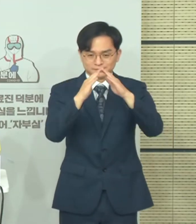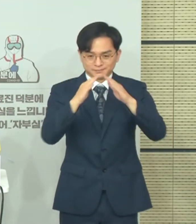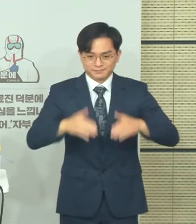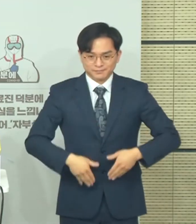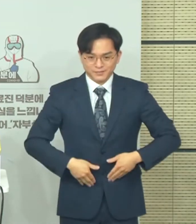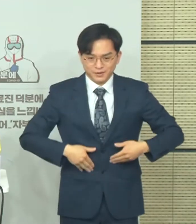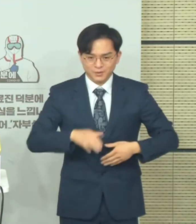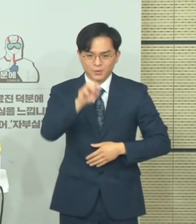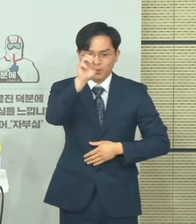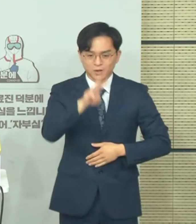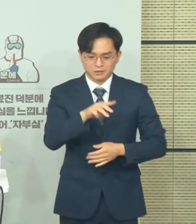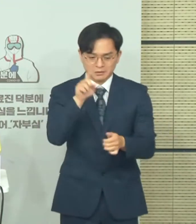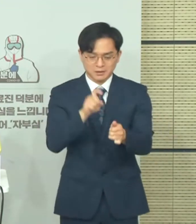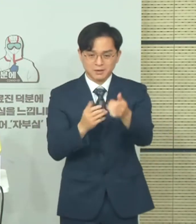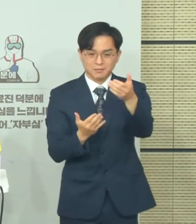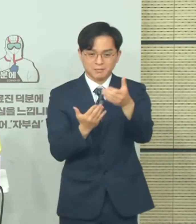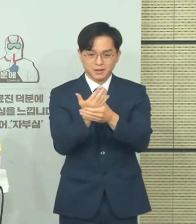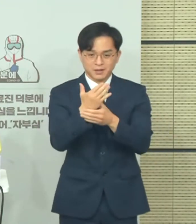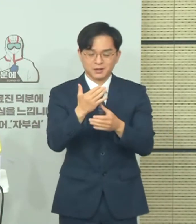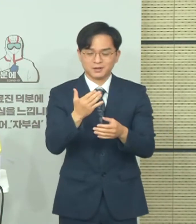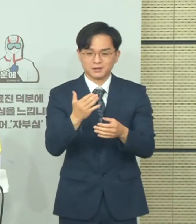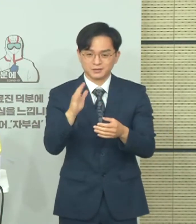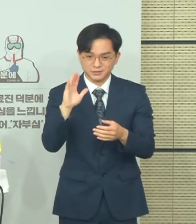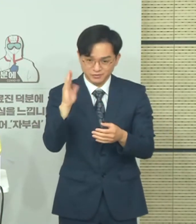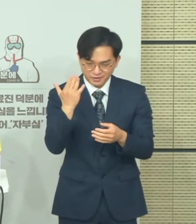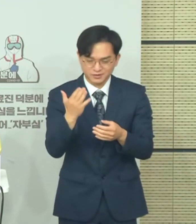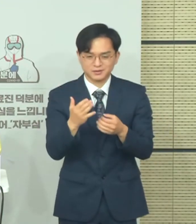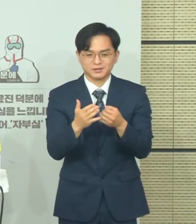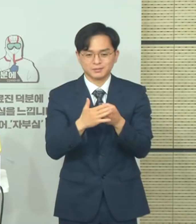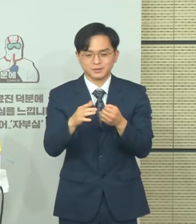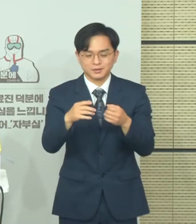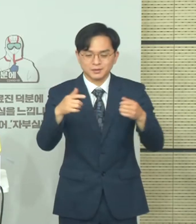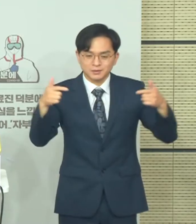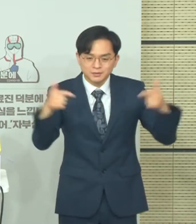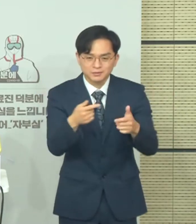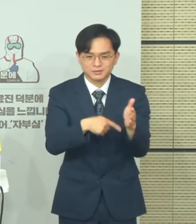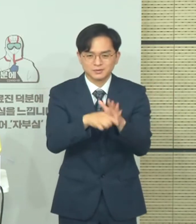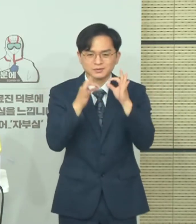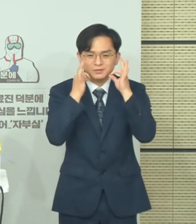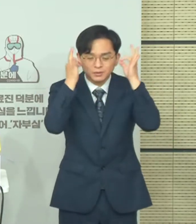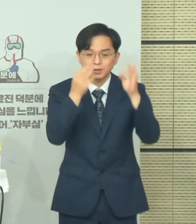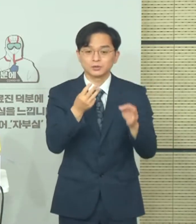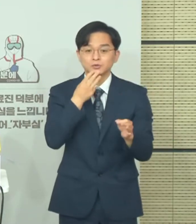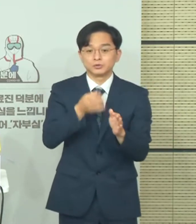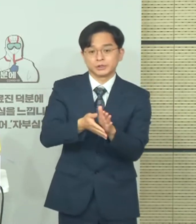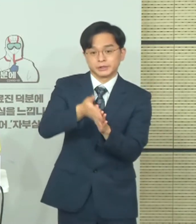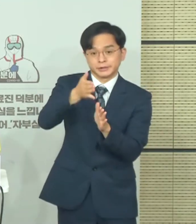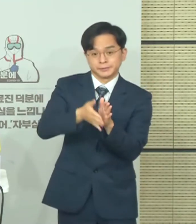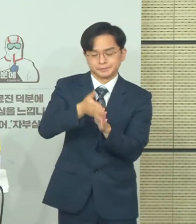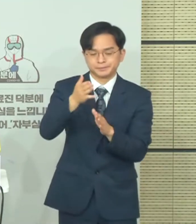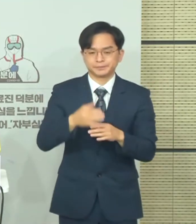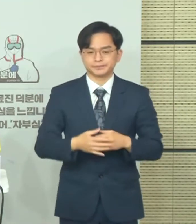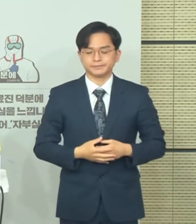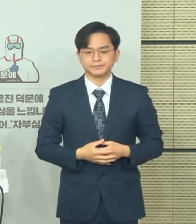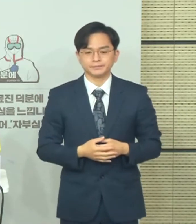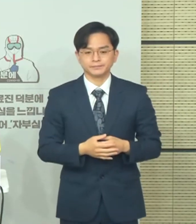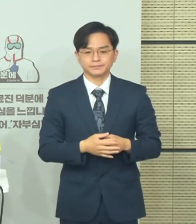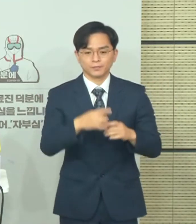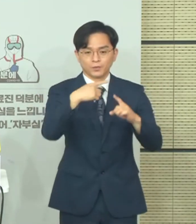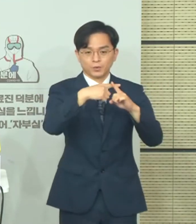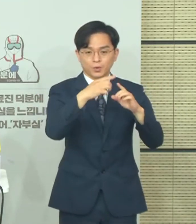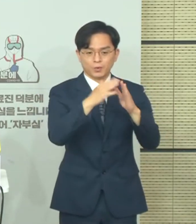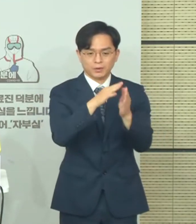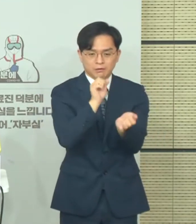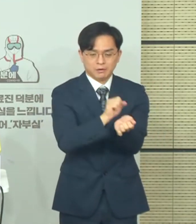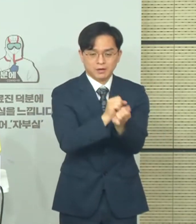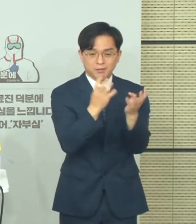맞기에 지속적인 노력을 기울이고 있습니다 서울특별시 는 집단 감염이 발생한 교회의 확진 자와